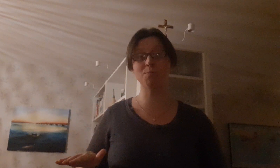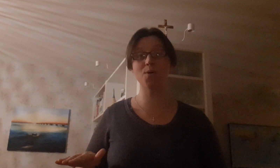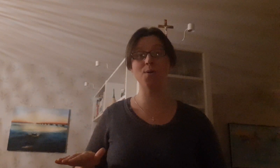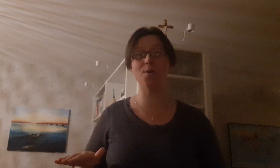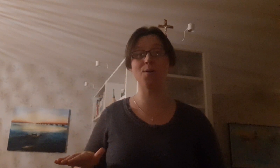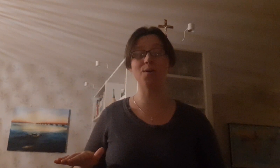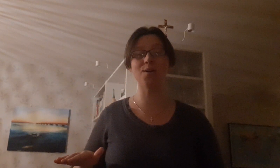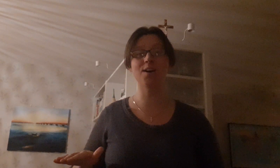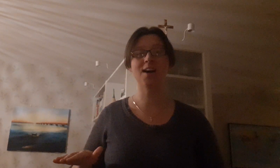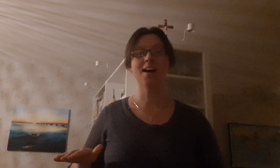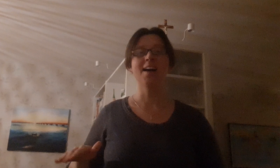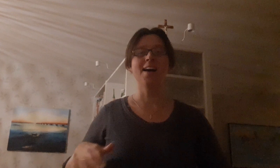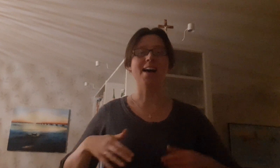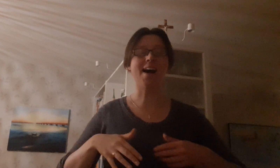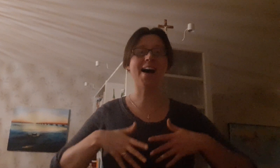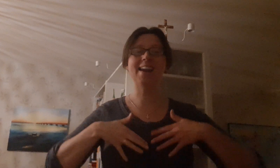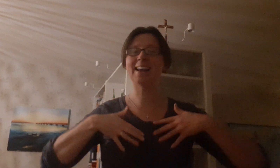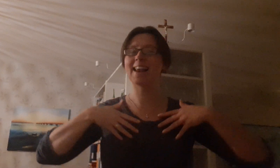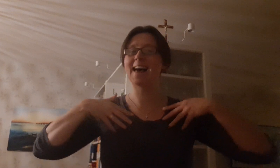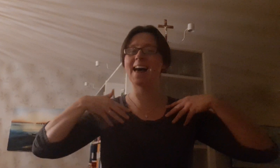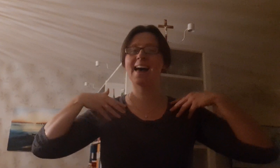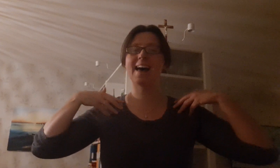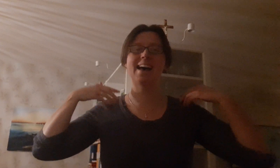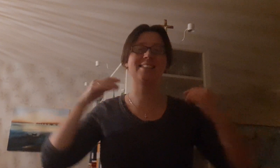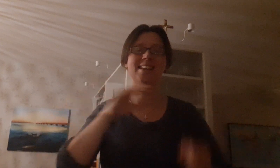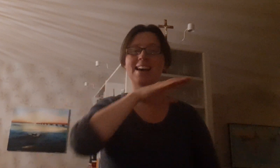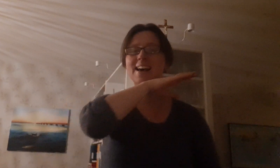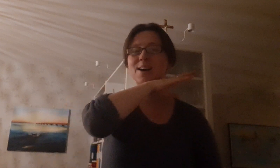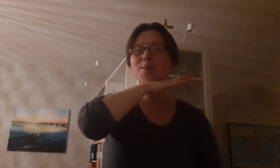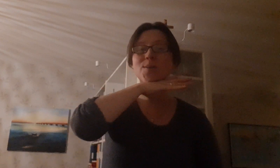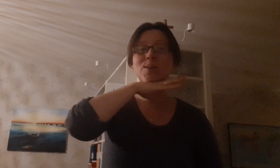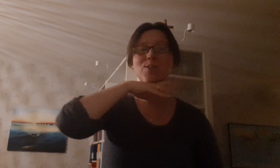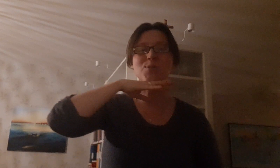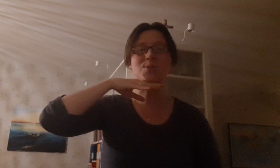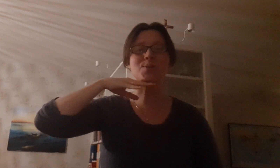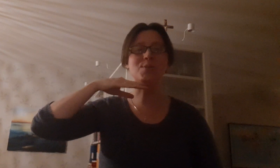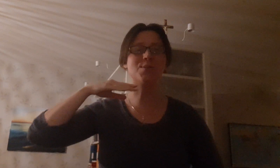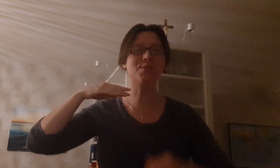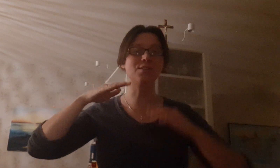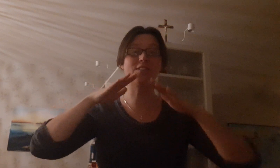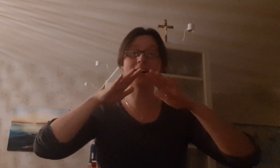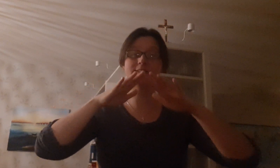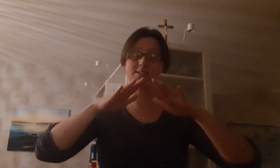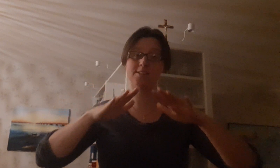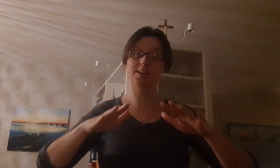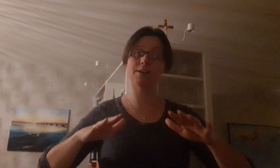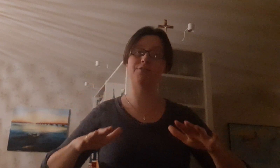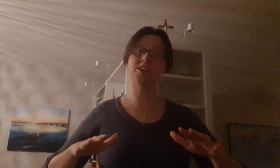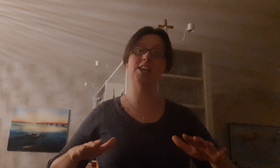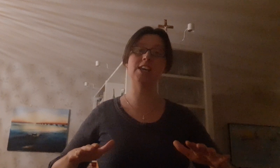små, är glädje och ljuvaste frid.